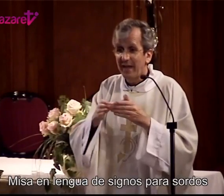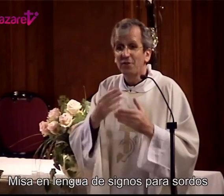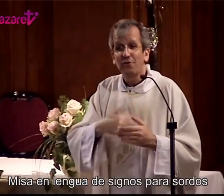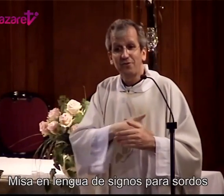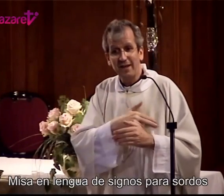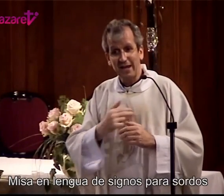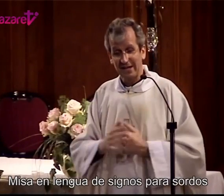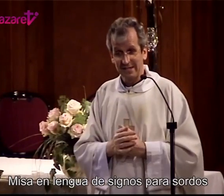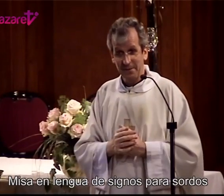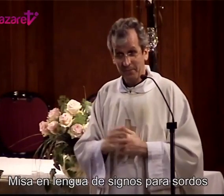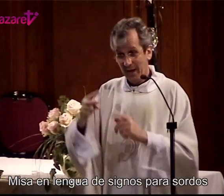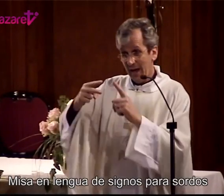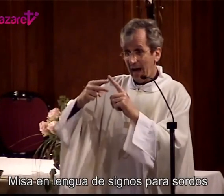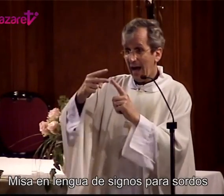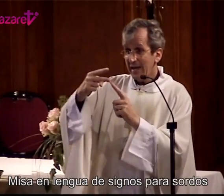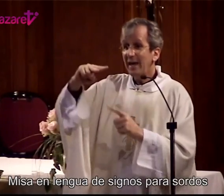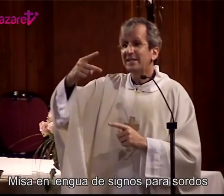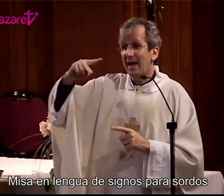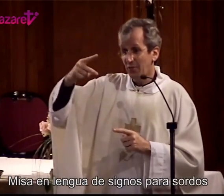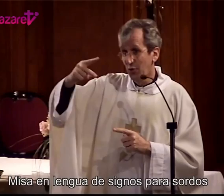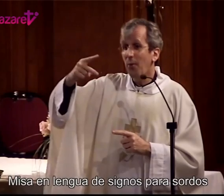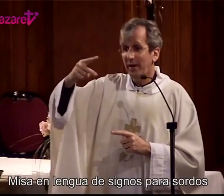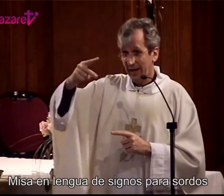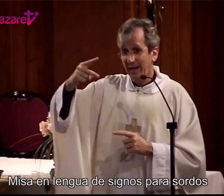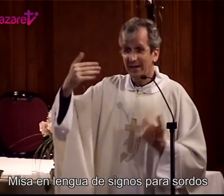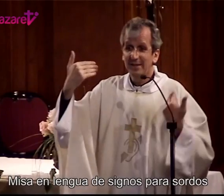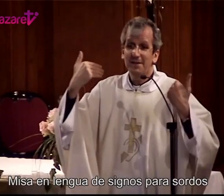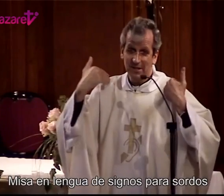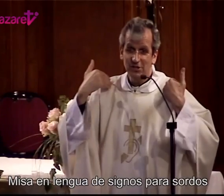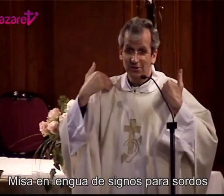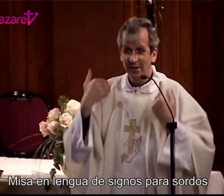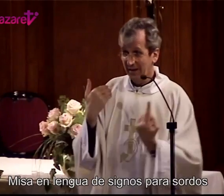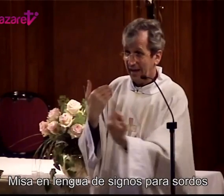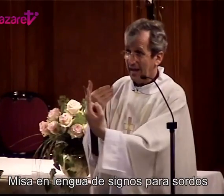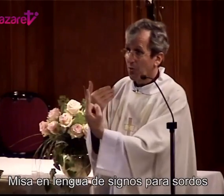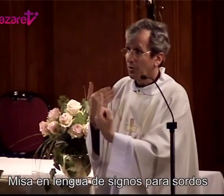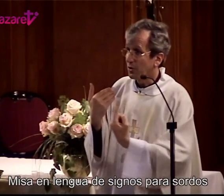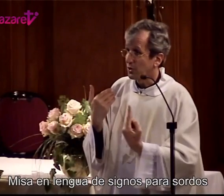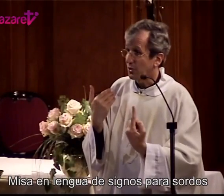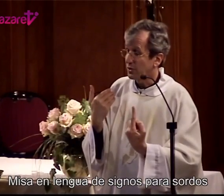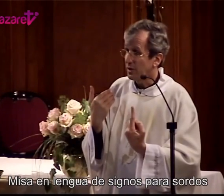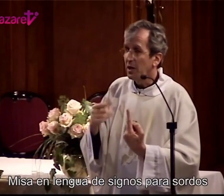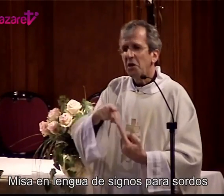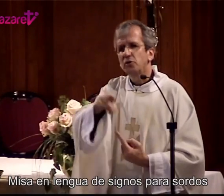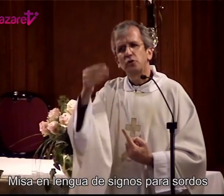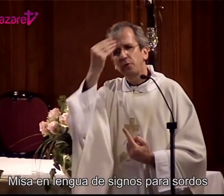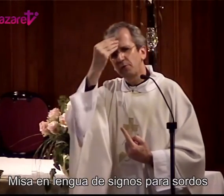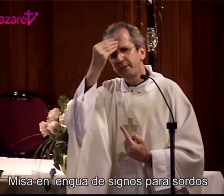dentro de la Iglesia. Hay esa doble, ¿eh? Dimensión de cada uno de nosotros, ¿eh? Nosotros podríamos pensar,